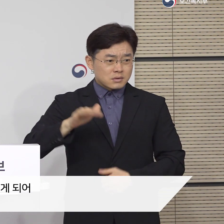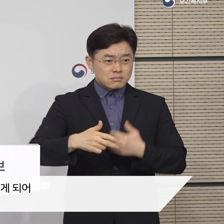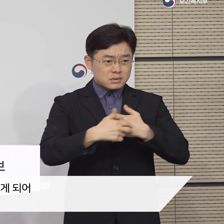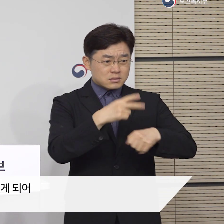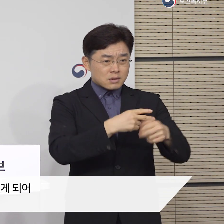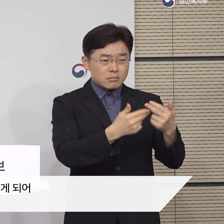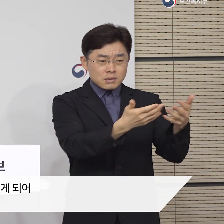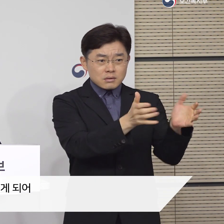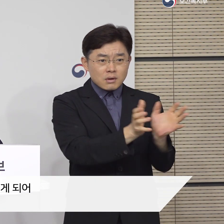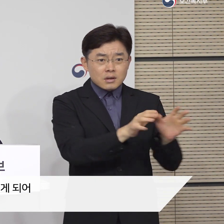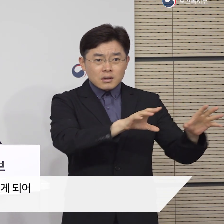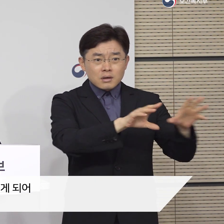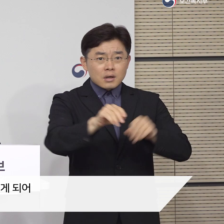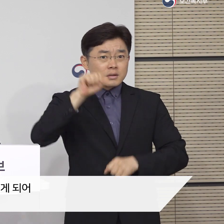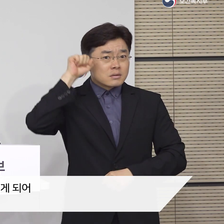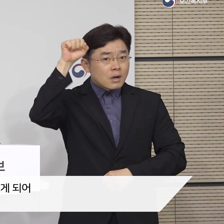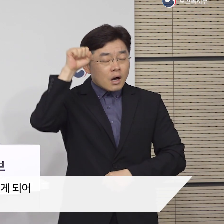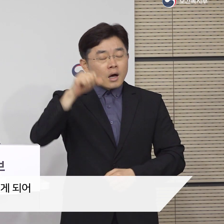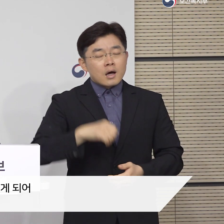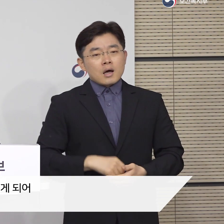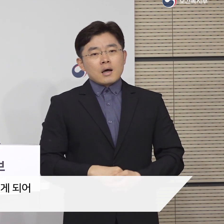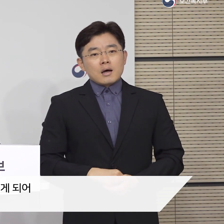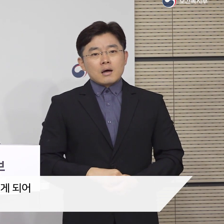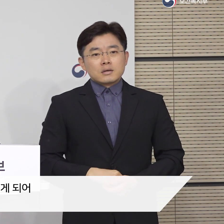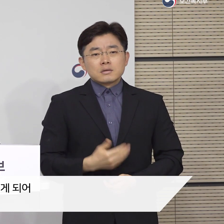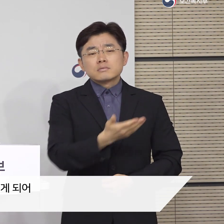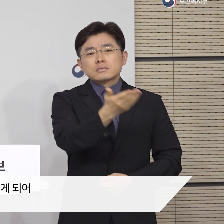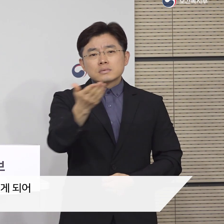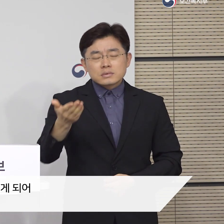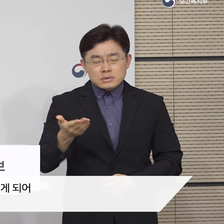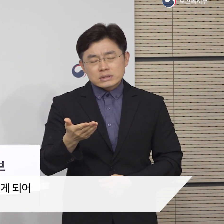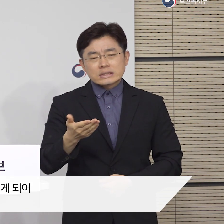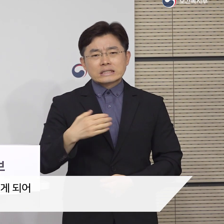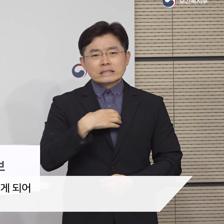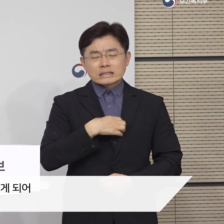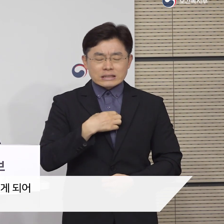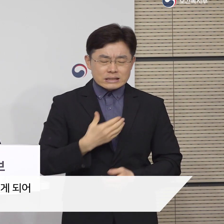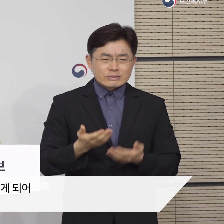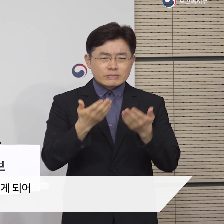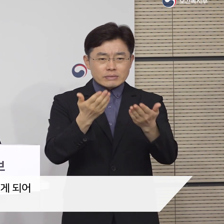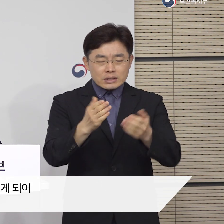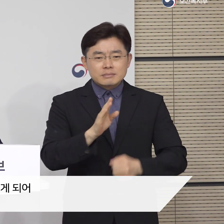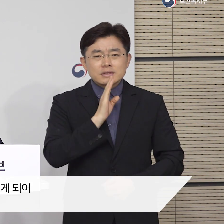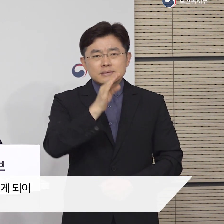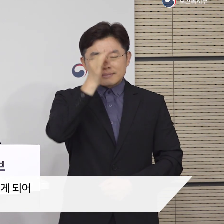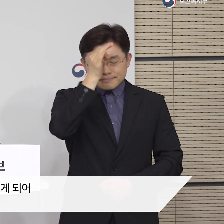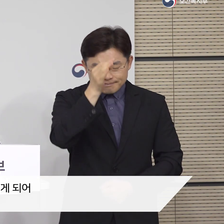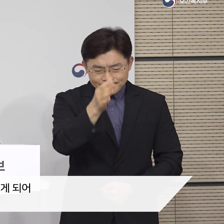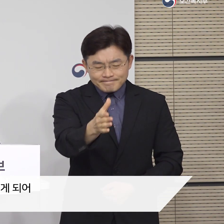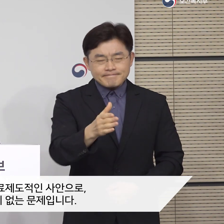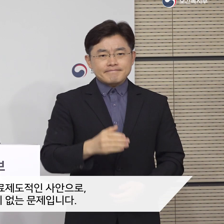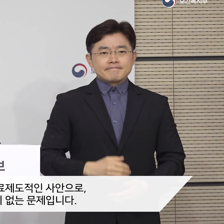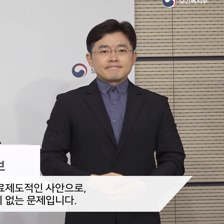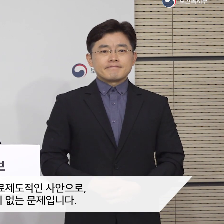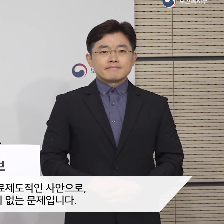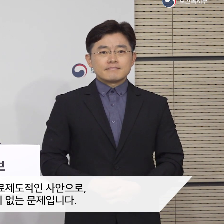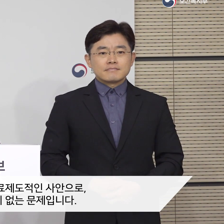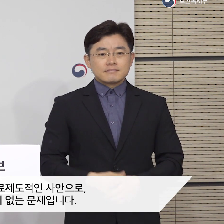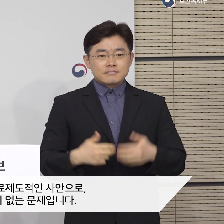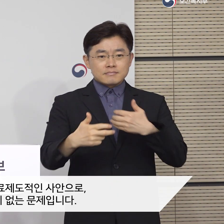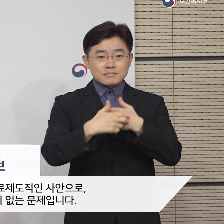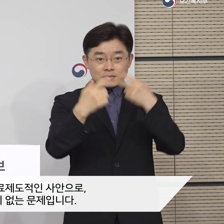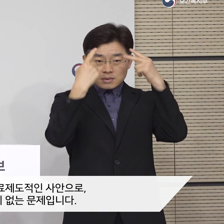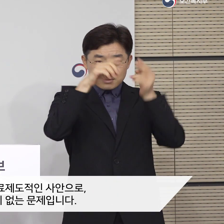또 다른 걱정을 끼쳐드리게 되어 국민들에게 매우 송구스럽습니다. 의대 정원